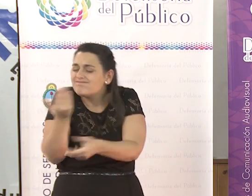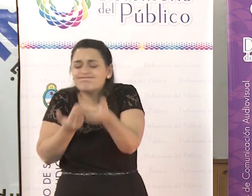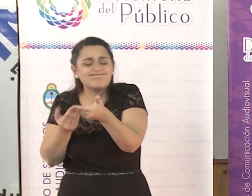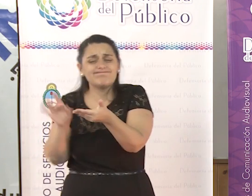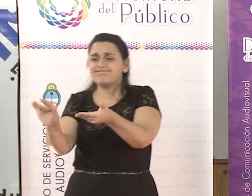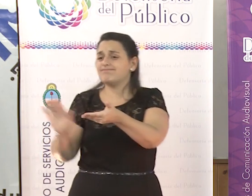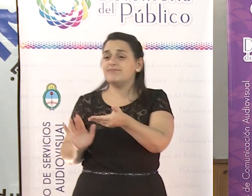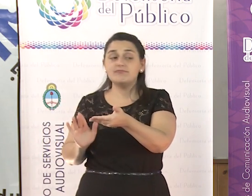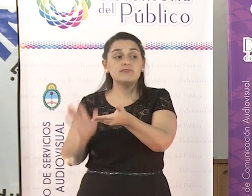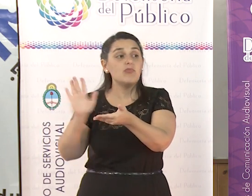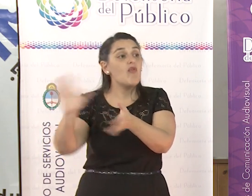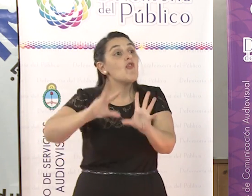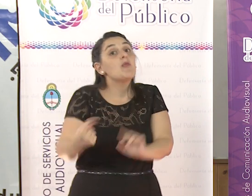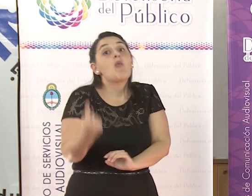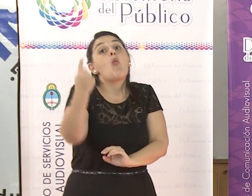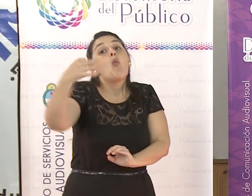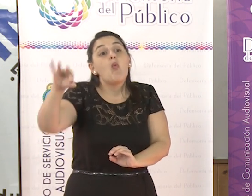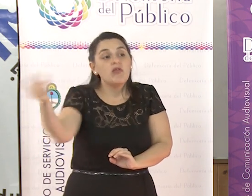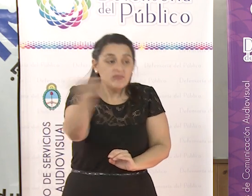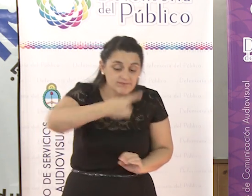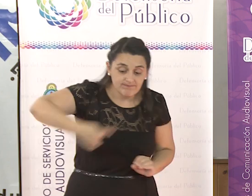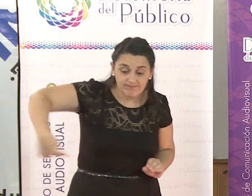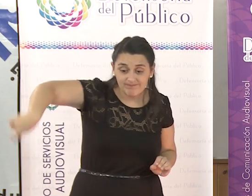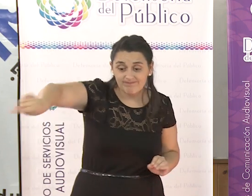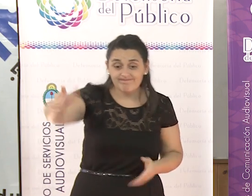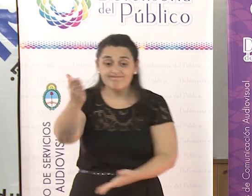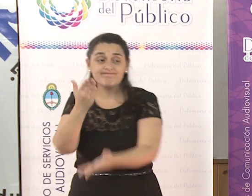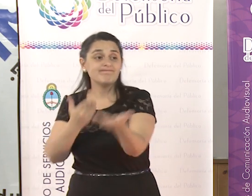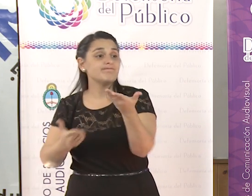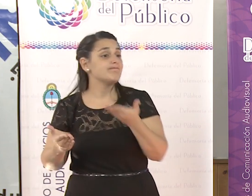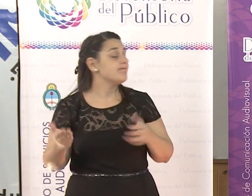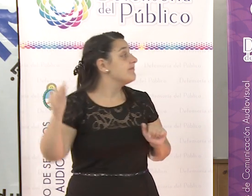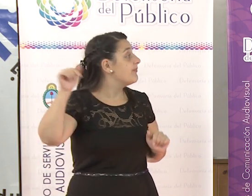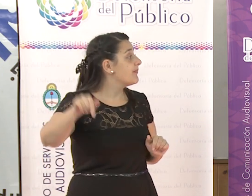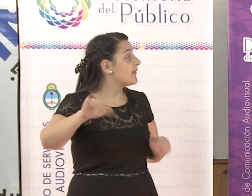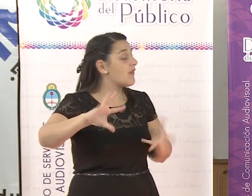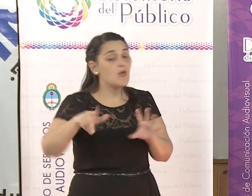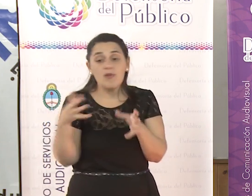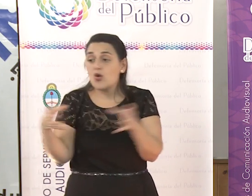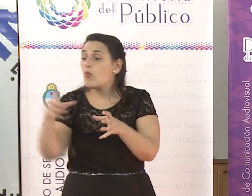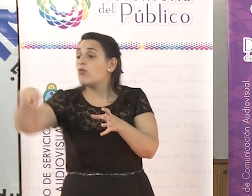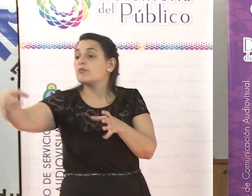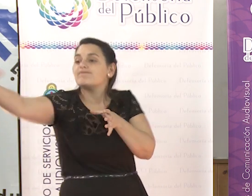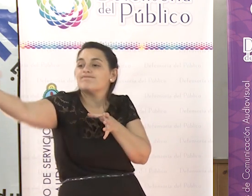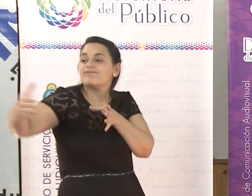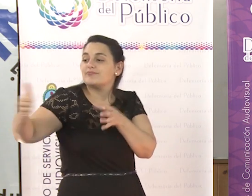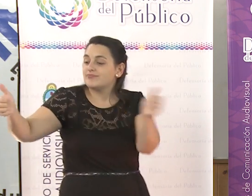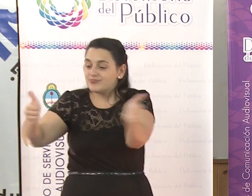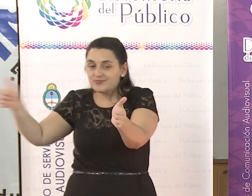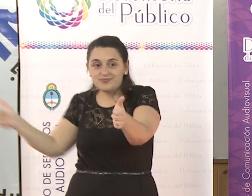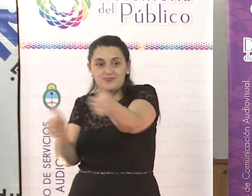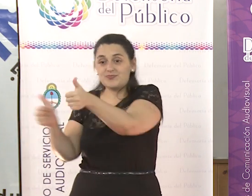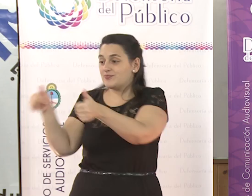la única forma que hemos encontrado que ha sido algo importante en estos 20 años fue agrupar y organizarlo con otra institución a través de primer